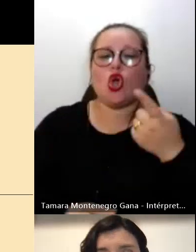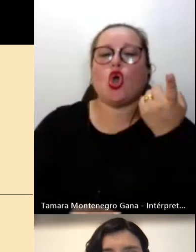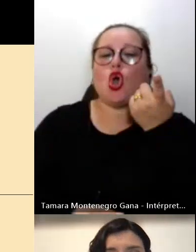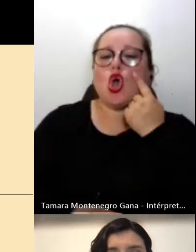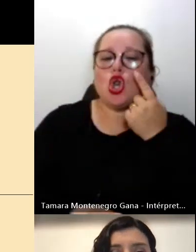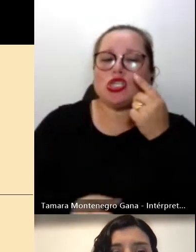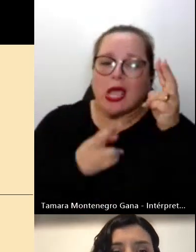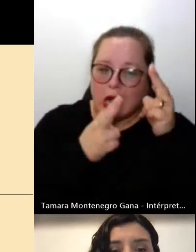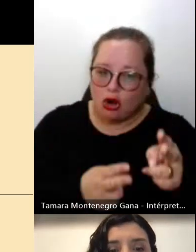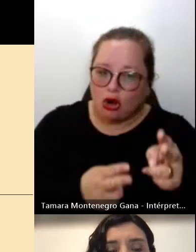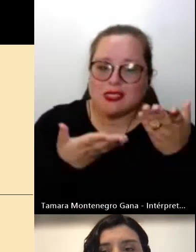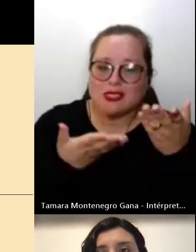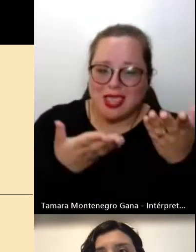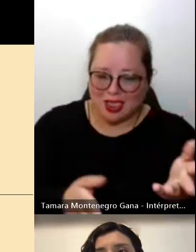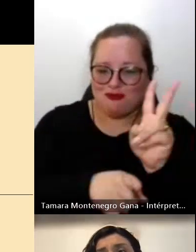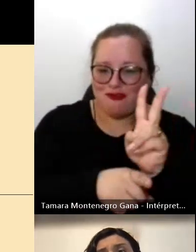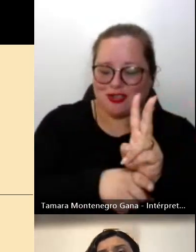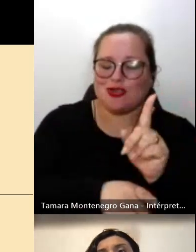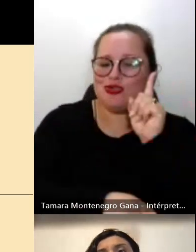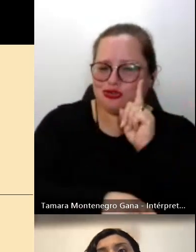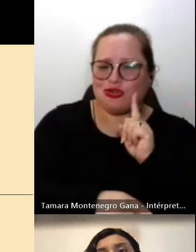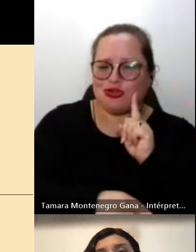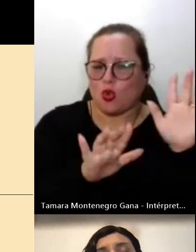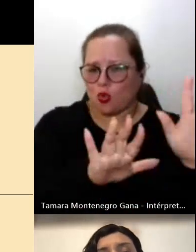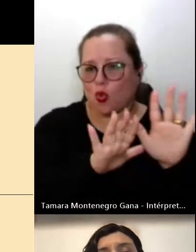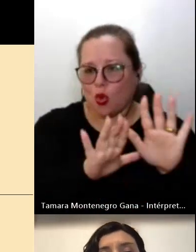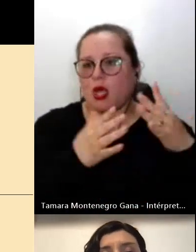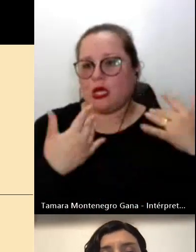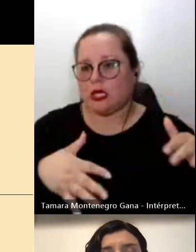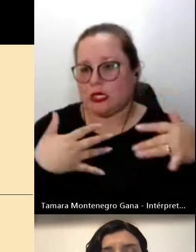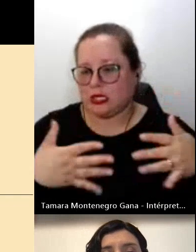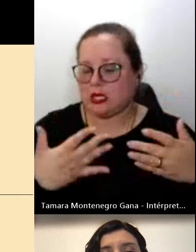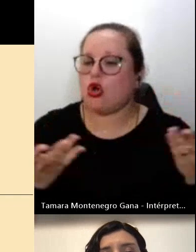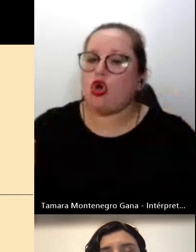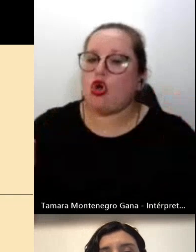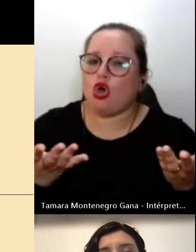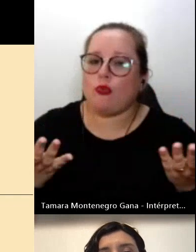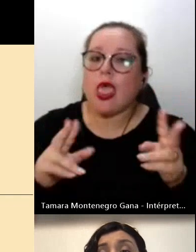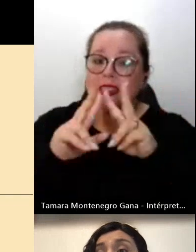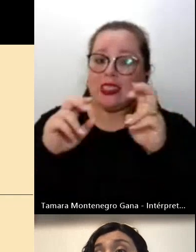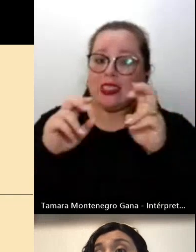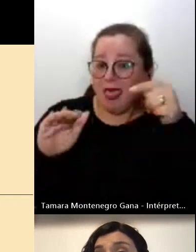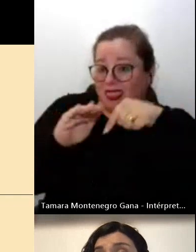de los educadores sordos. A nivel interno,